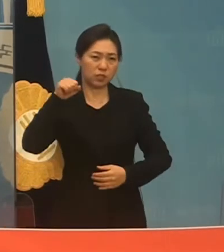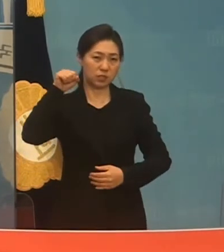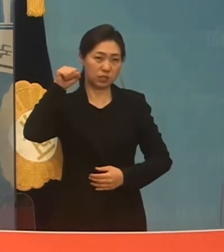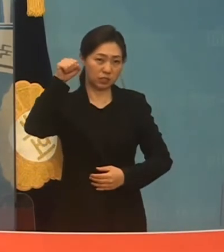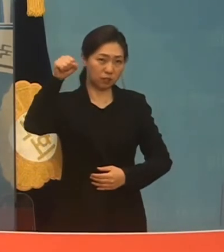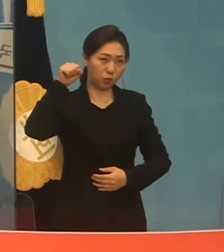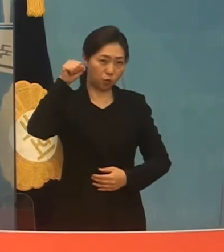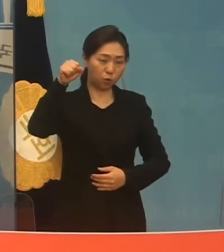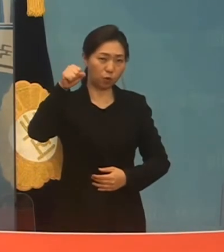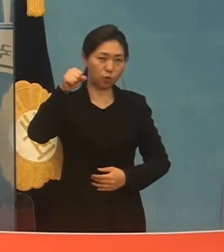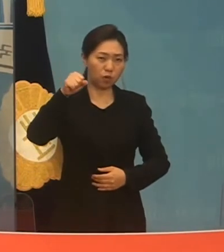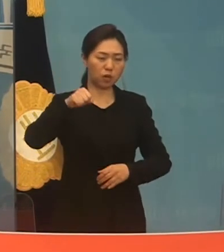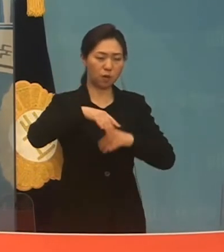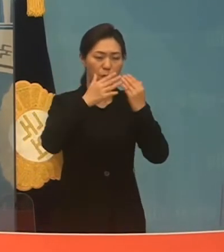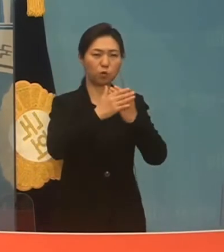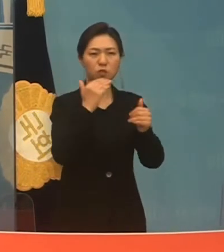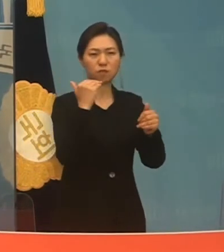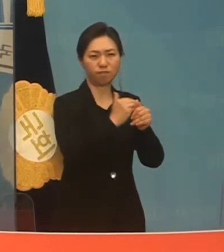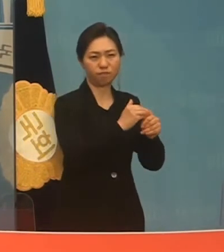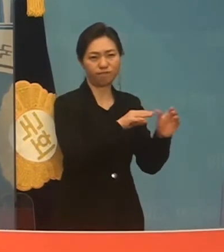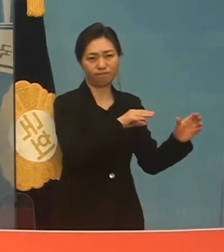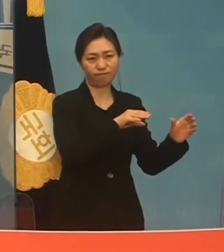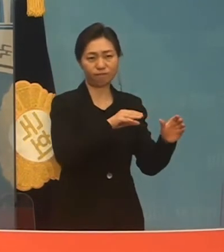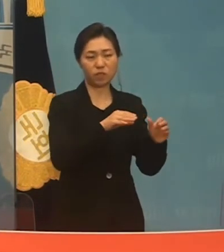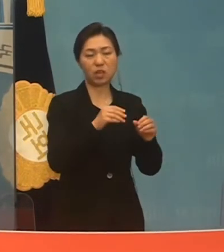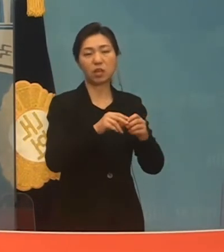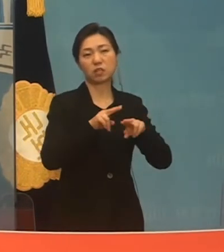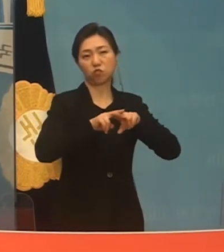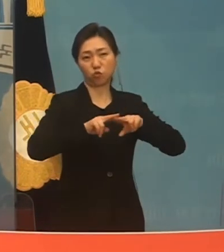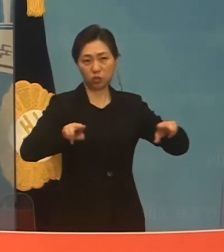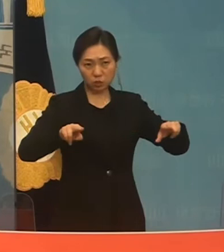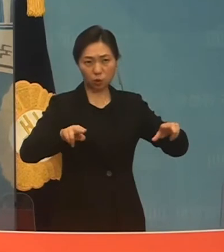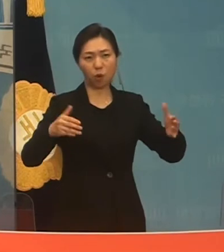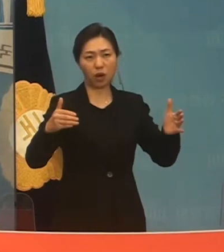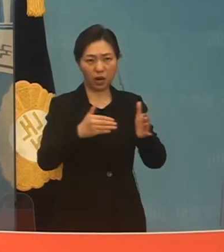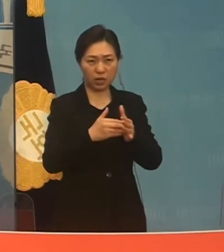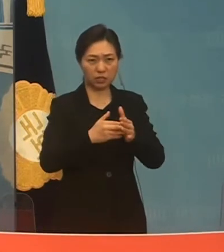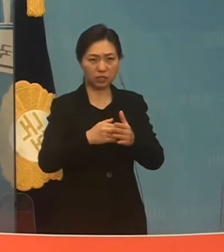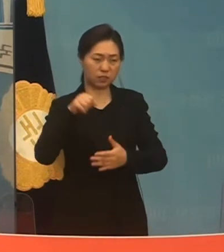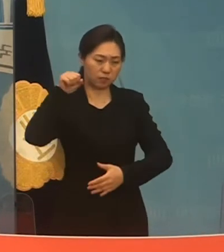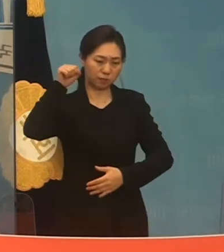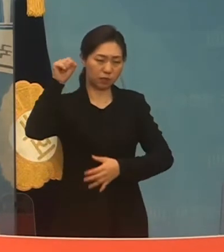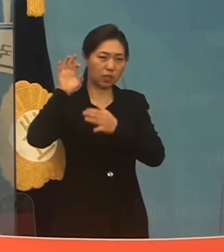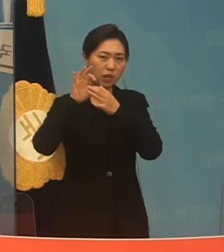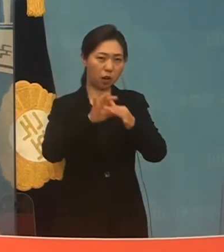분쇄하고 승리할 때까지 지지하고 옹호하고 사수할 것입니다.